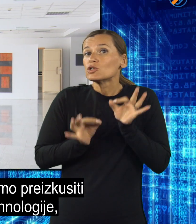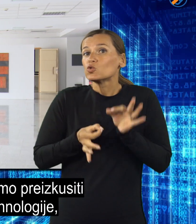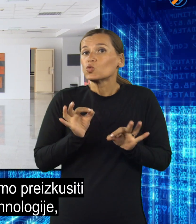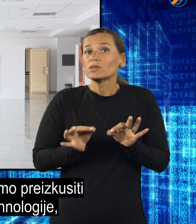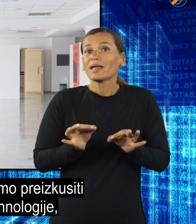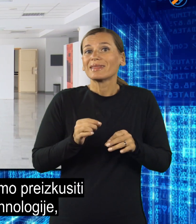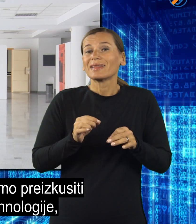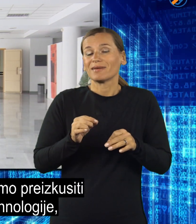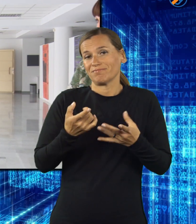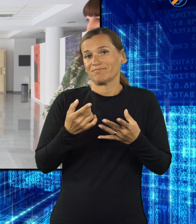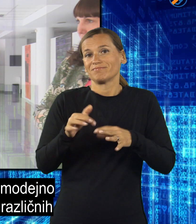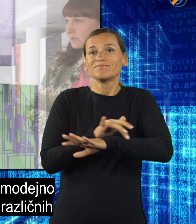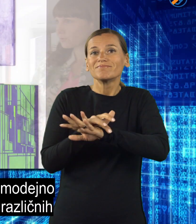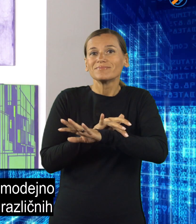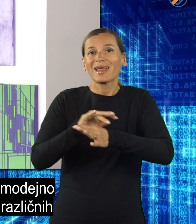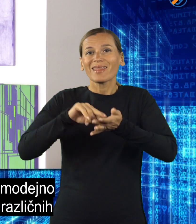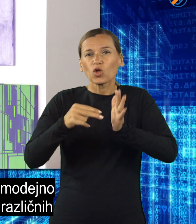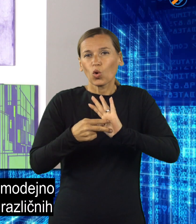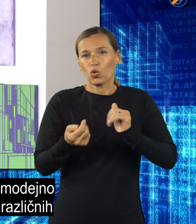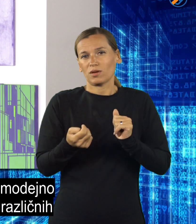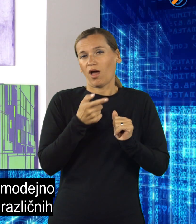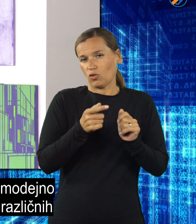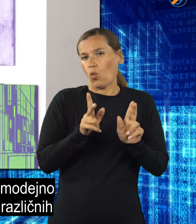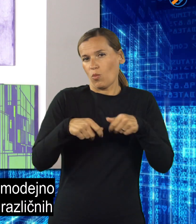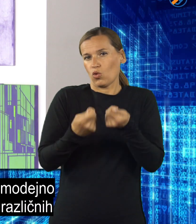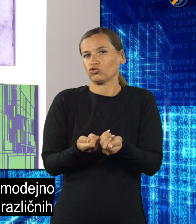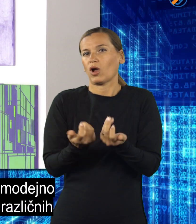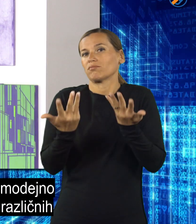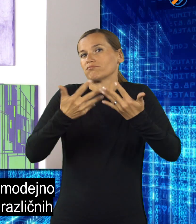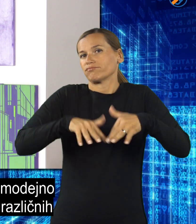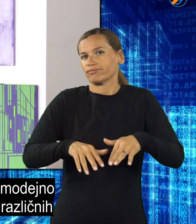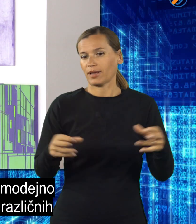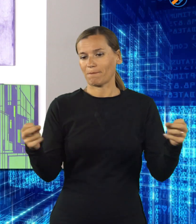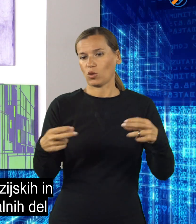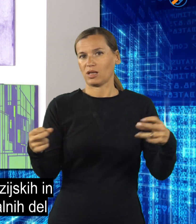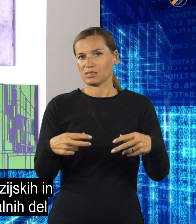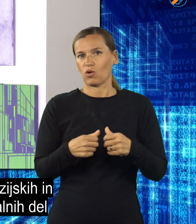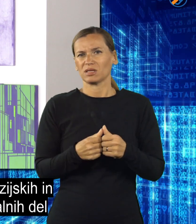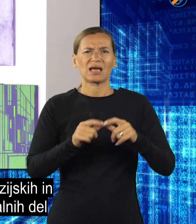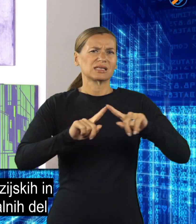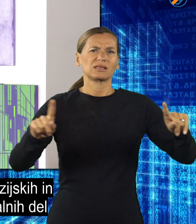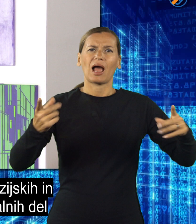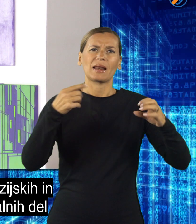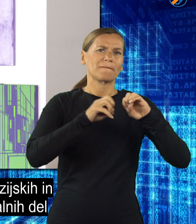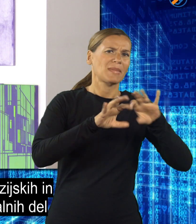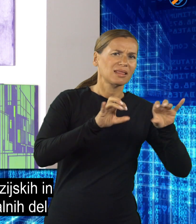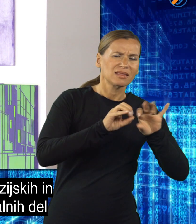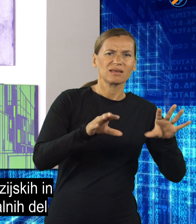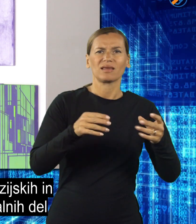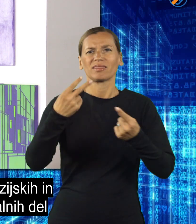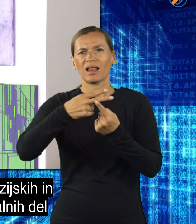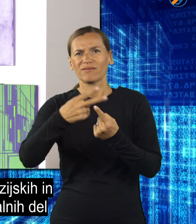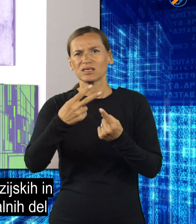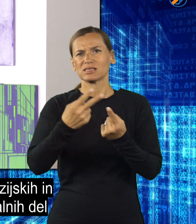neke digitalne tehnologije, ki omogočajo samodejno podnaslavljanje različnih medijskih, televizijskih in